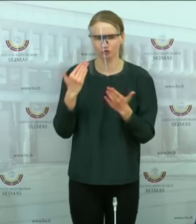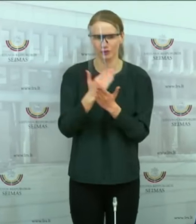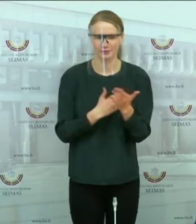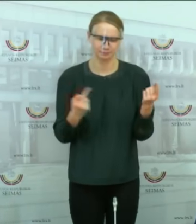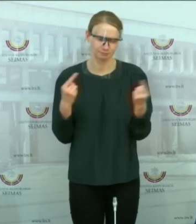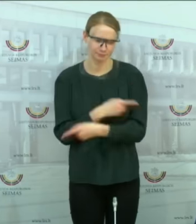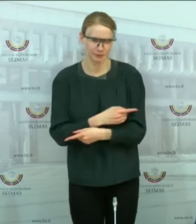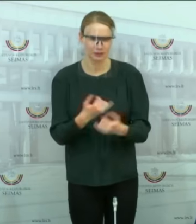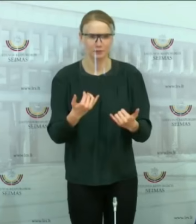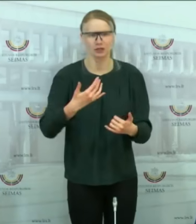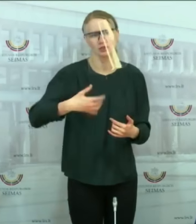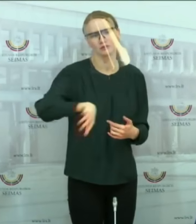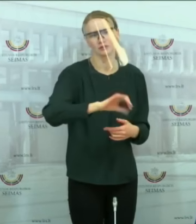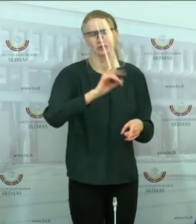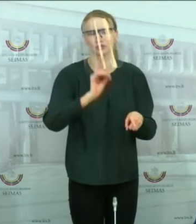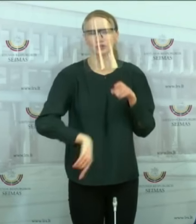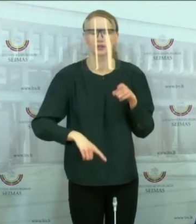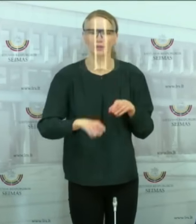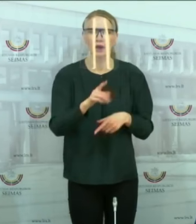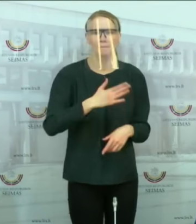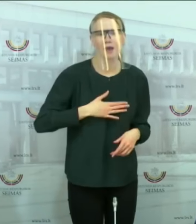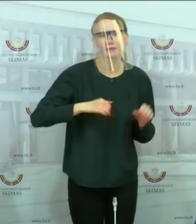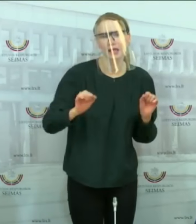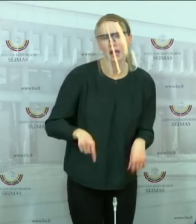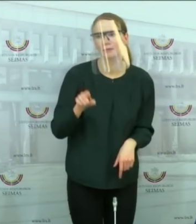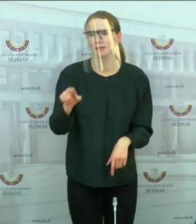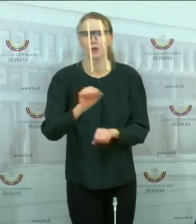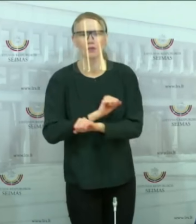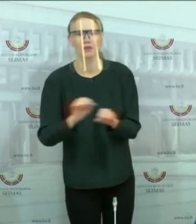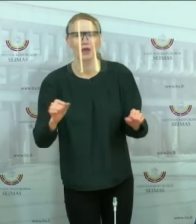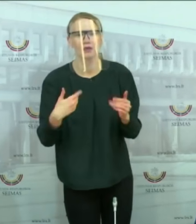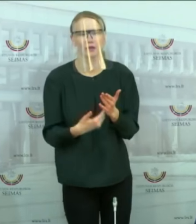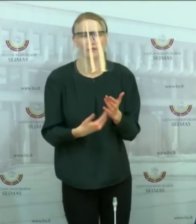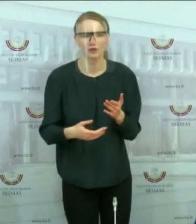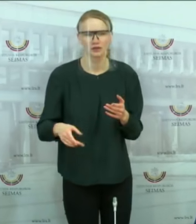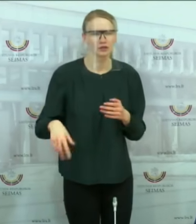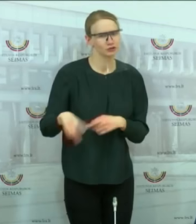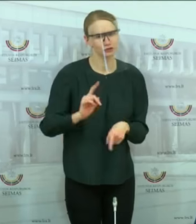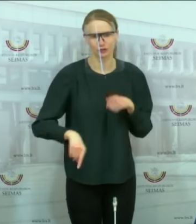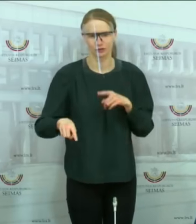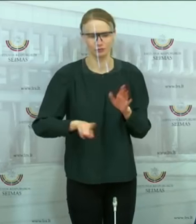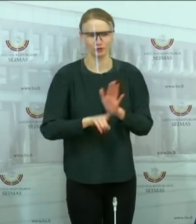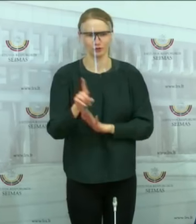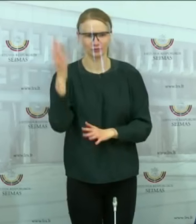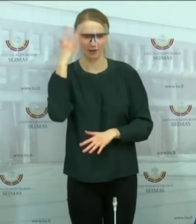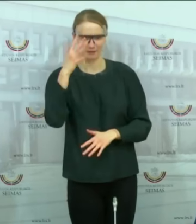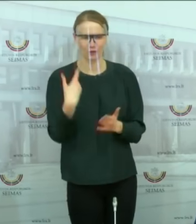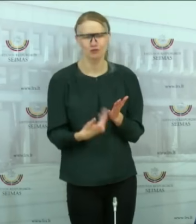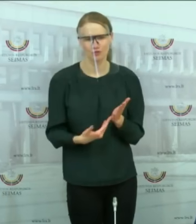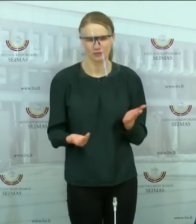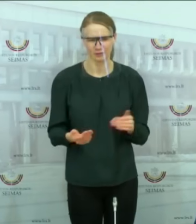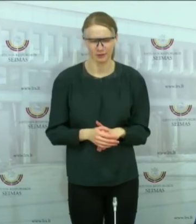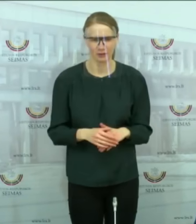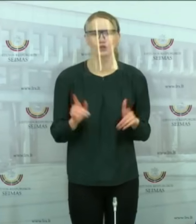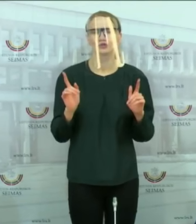puoliai ieškoti staiga logikos, kodėl vieniem galima, kitiem negalima ir panašiai. Supraskim, kad visada galima